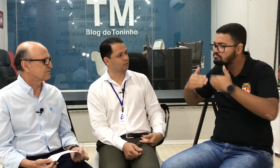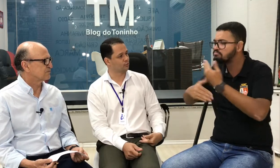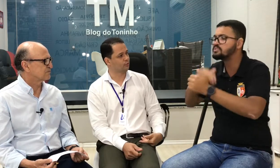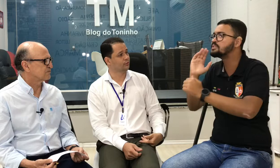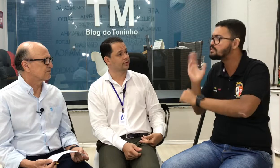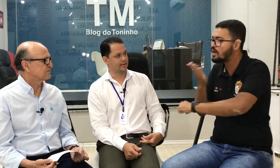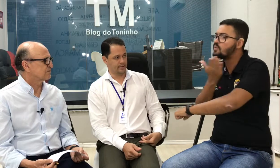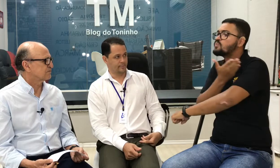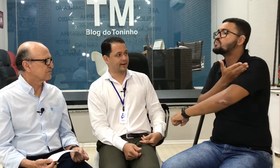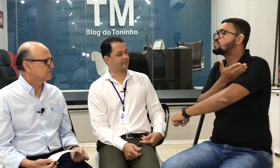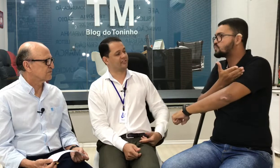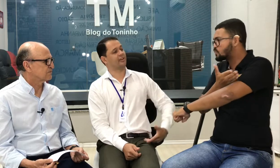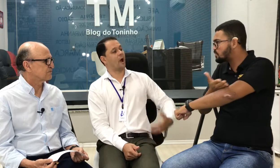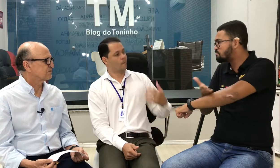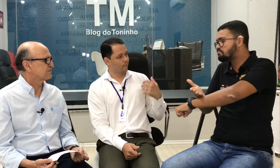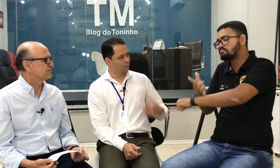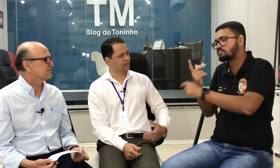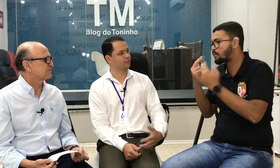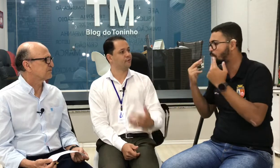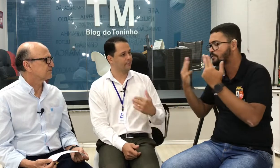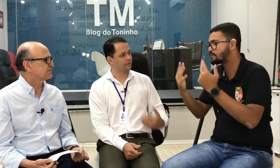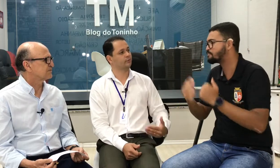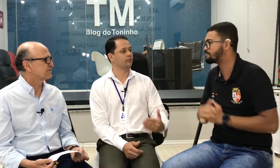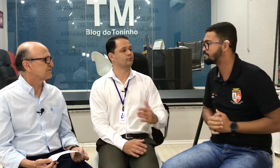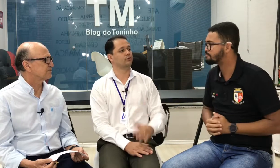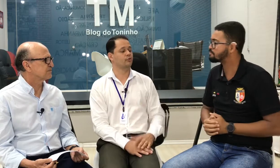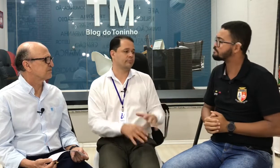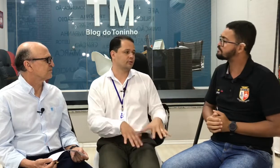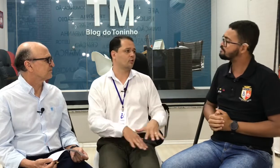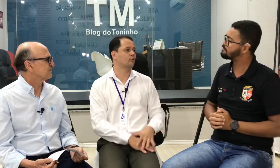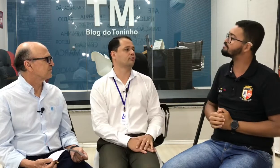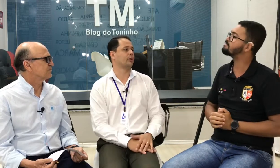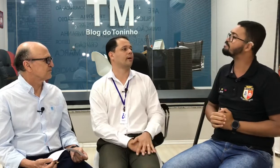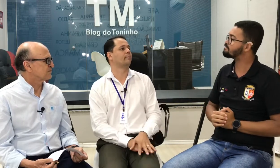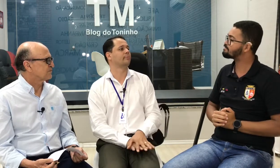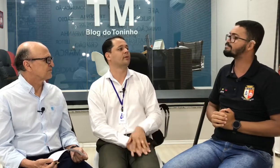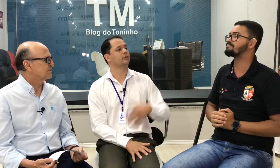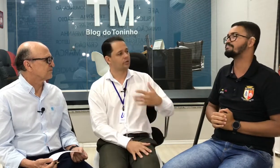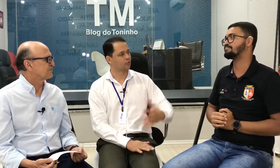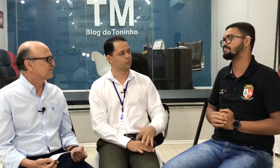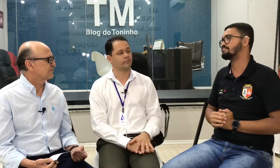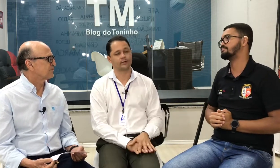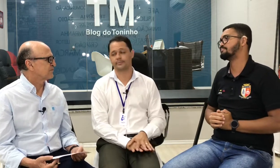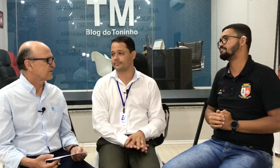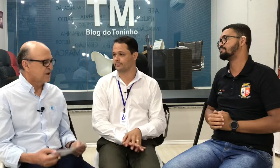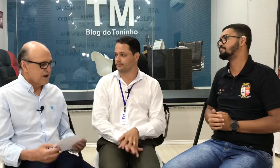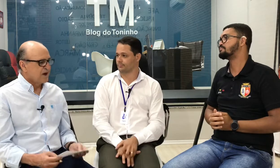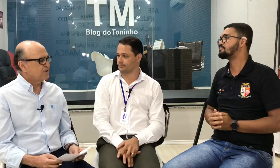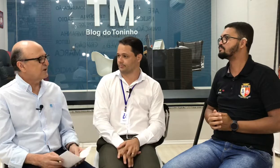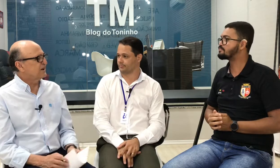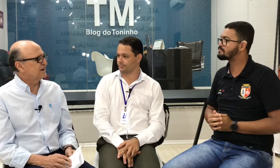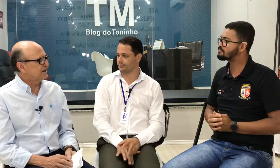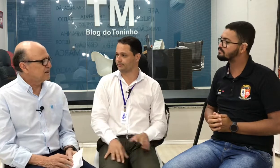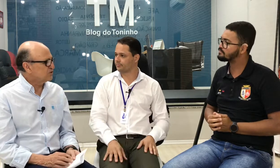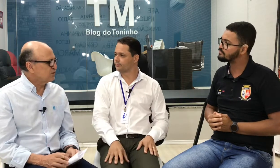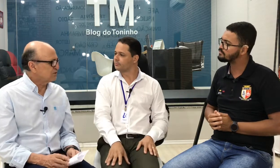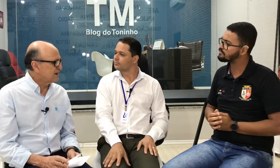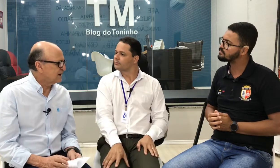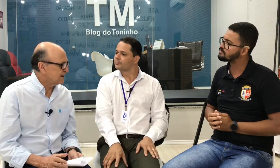surdos, para tirar um pouco desse sofrimento que os surdos tinham. Mas hoje o trabalho, para mim, já estou acostumado. Agora, quanto à